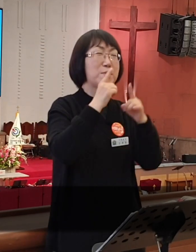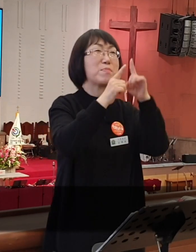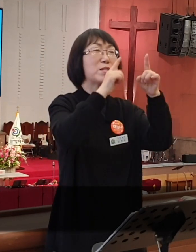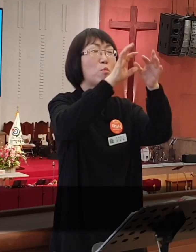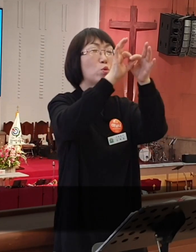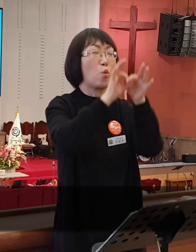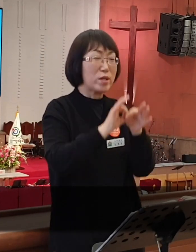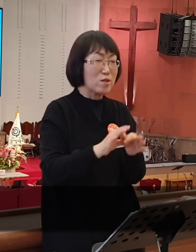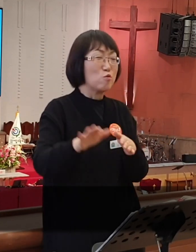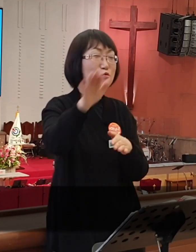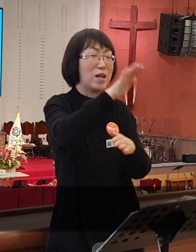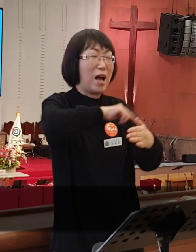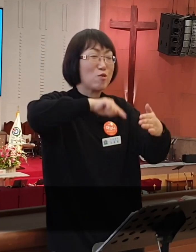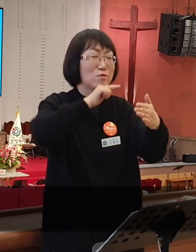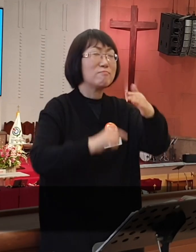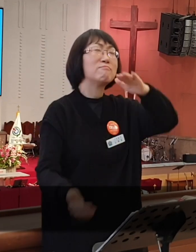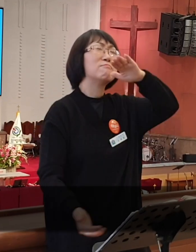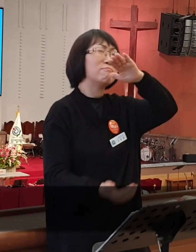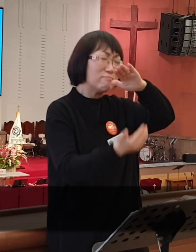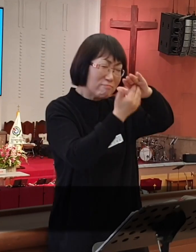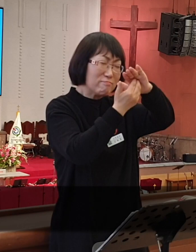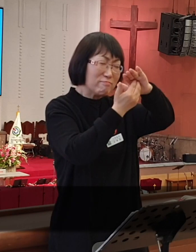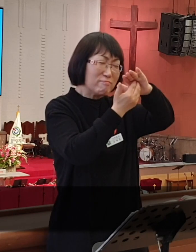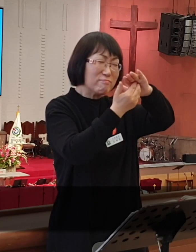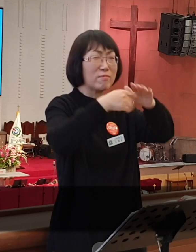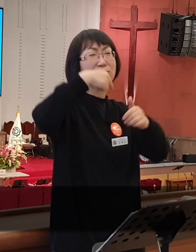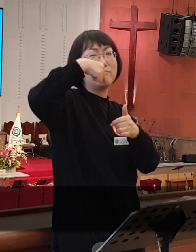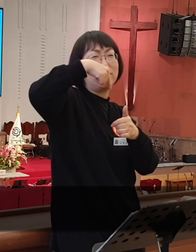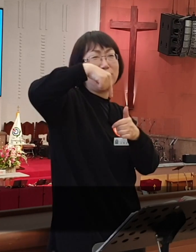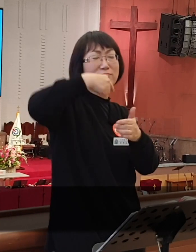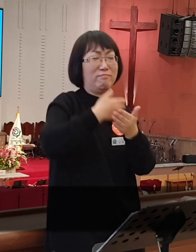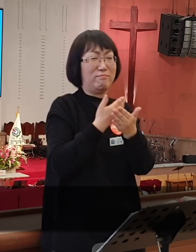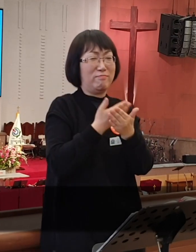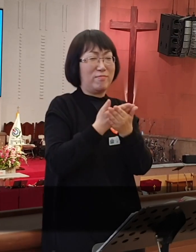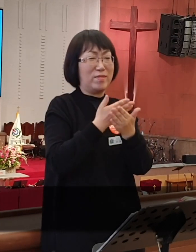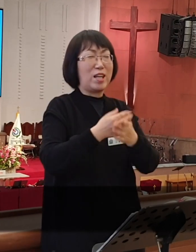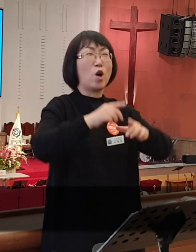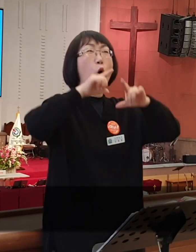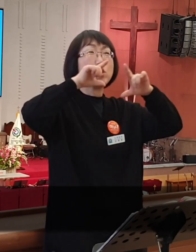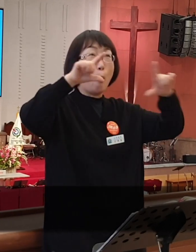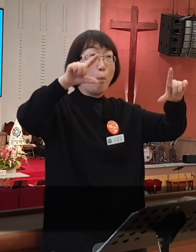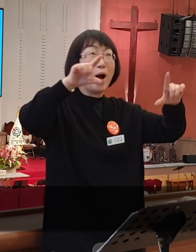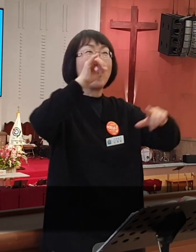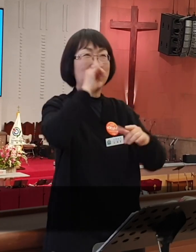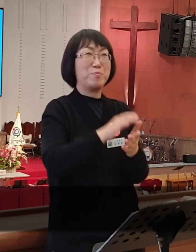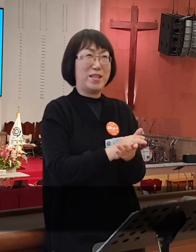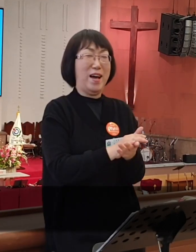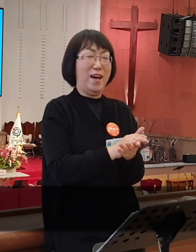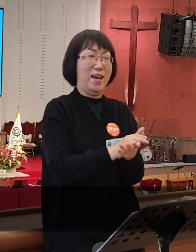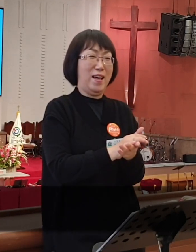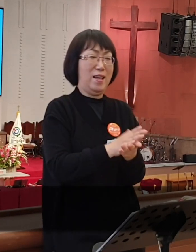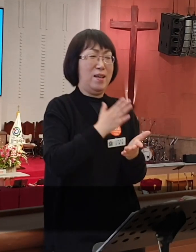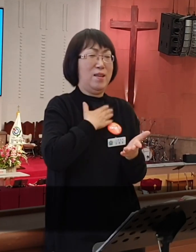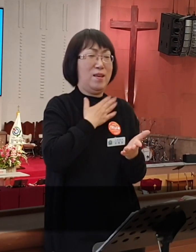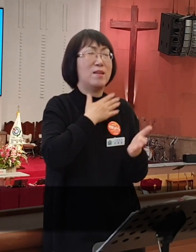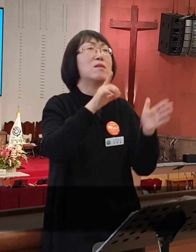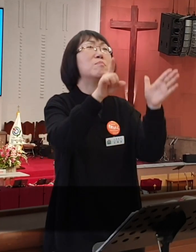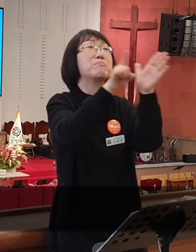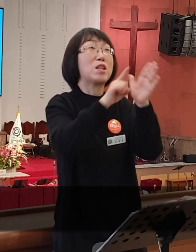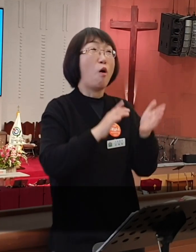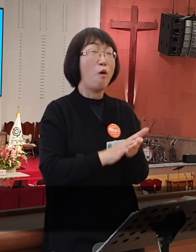말씀을 통해서 우리 가운데 이루어진다고 가르치시고 또 그것들을 선포하고 있는 겁니다. 나를